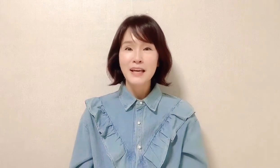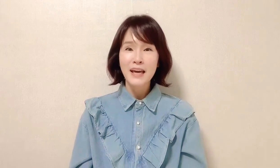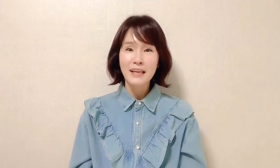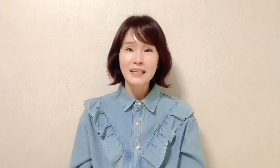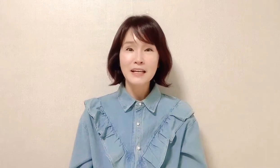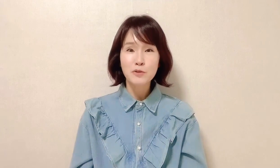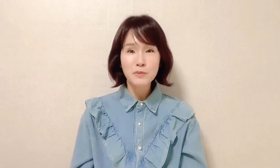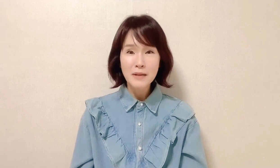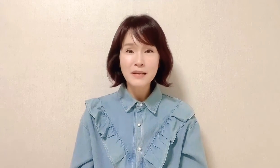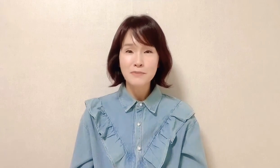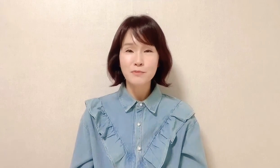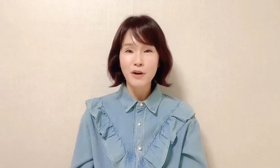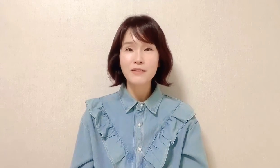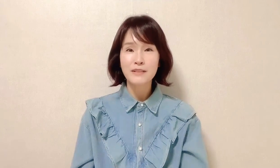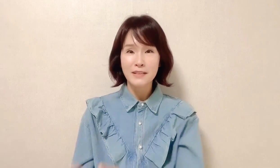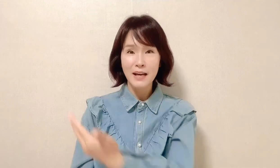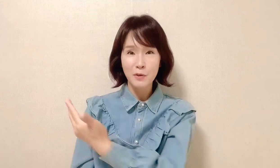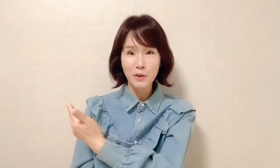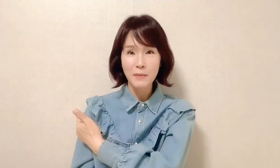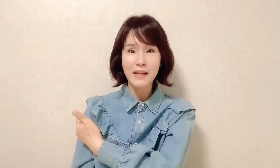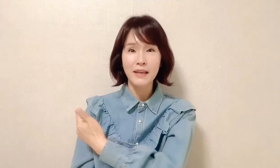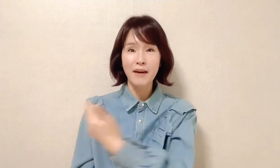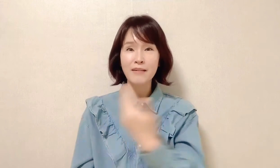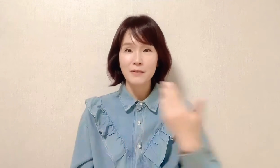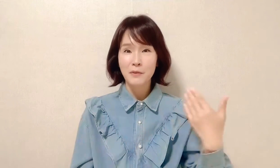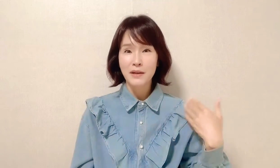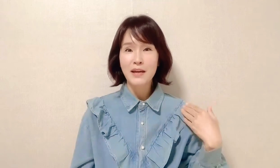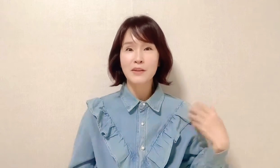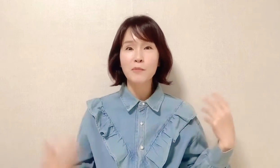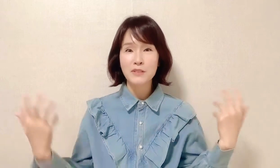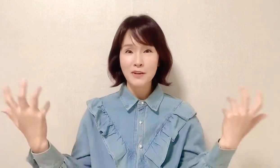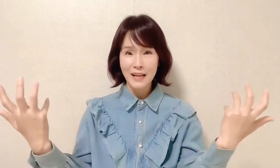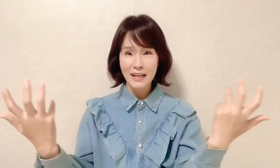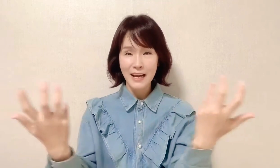만약에 길이가 좀 짧다 싶으면 그냥 이렇게만 할게요. 이렇게 넘쳐나리라.